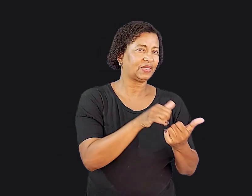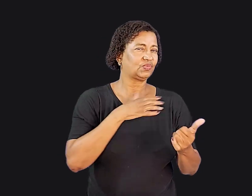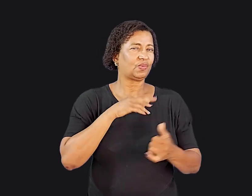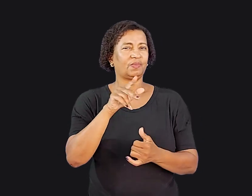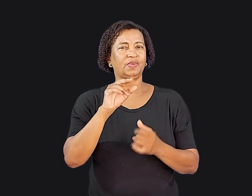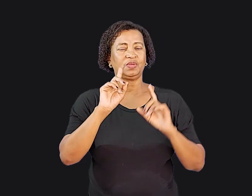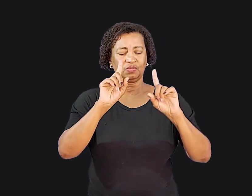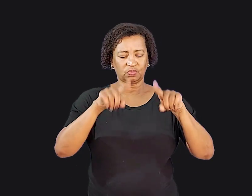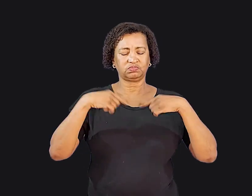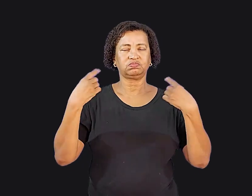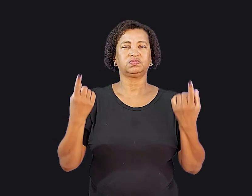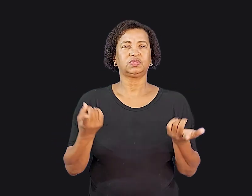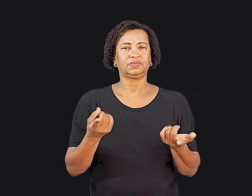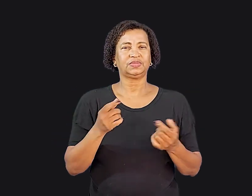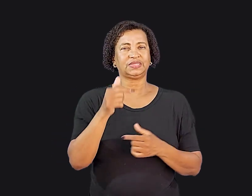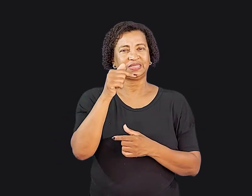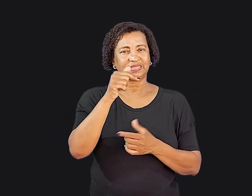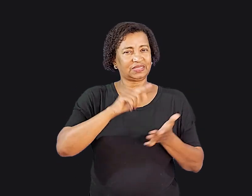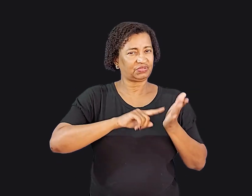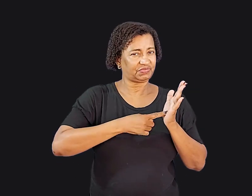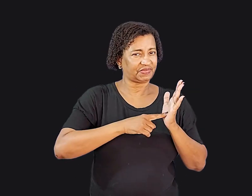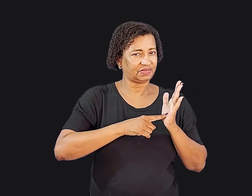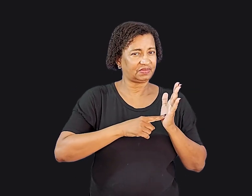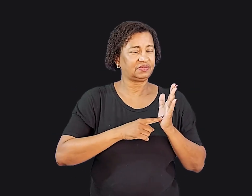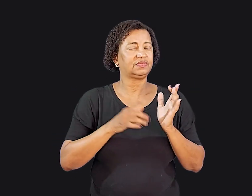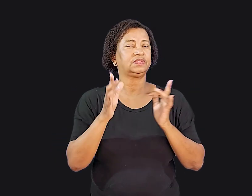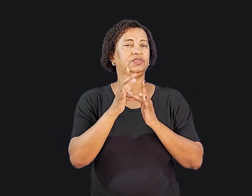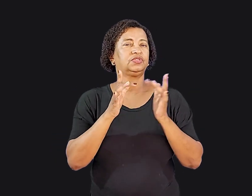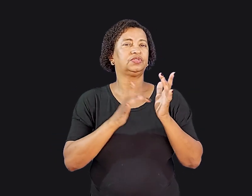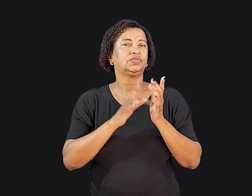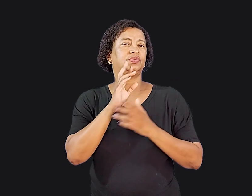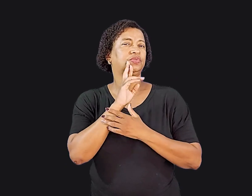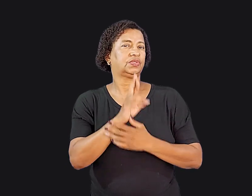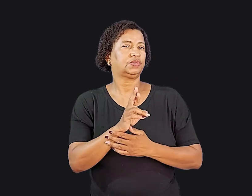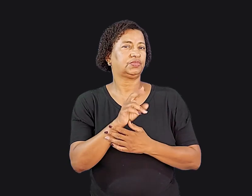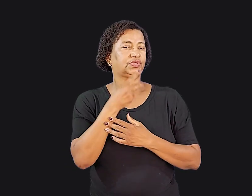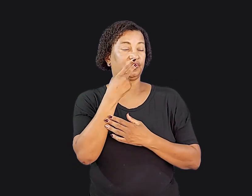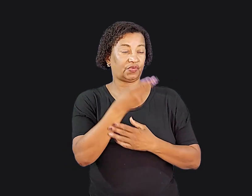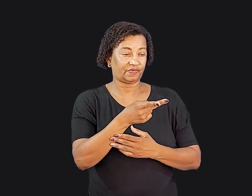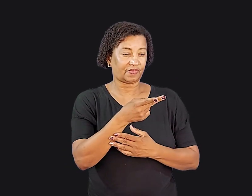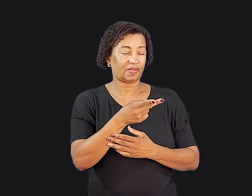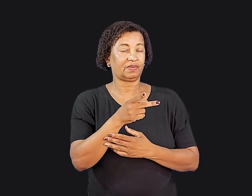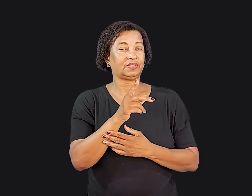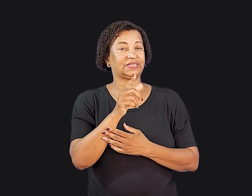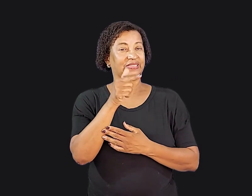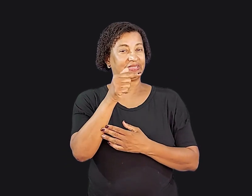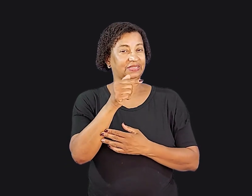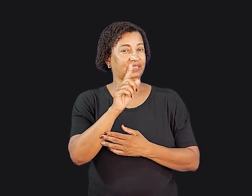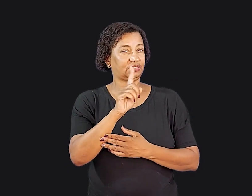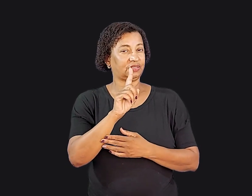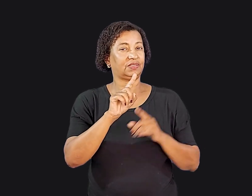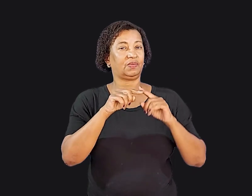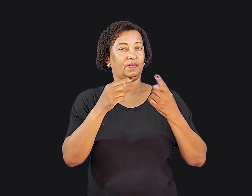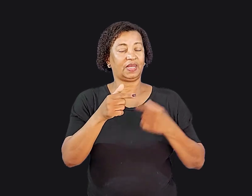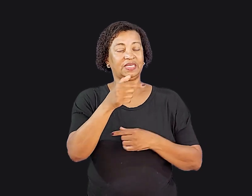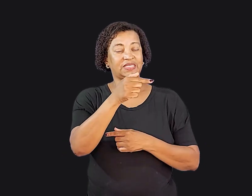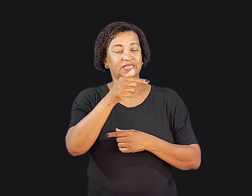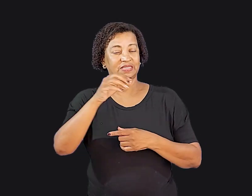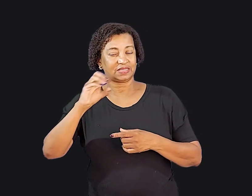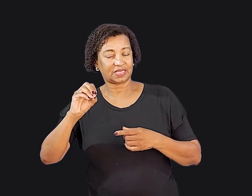pecar contra mim? Até 7 vezes?" Jesus respondeu: "Eu lhe digo, não até 7, mas até